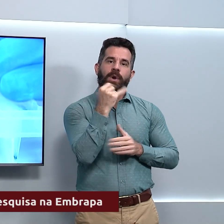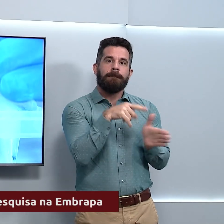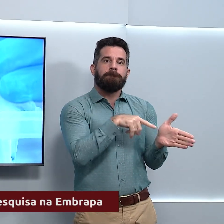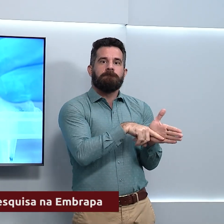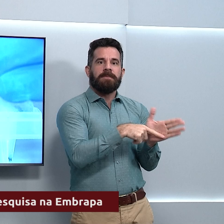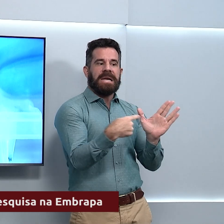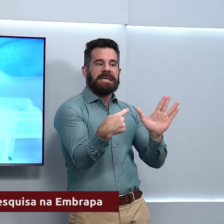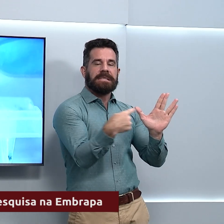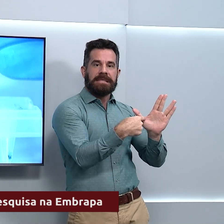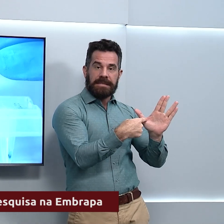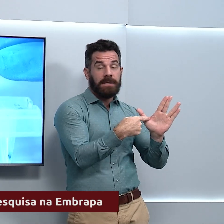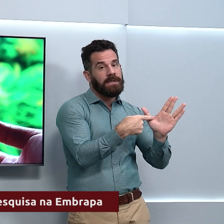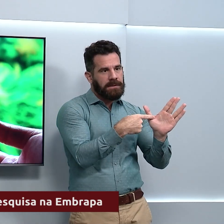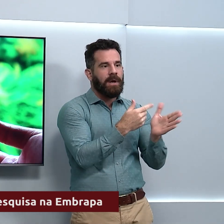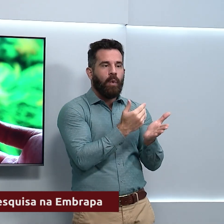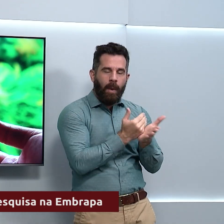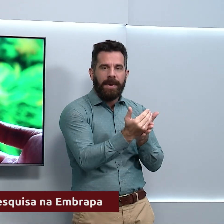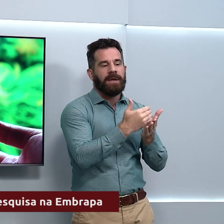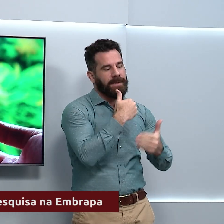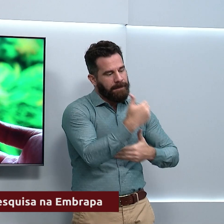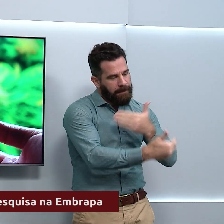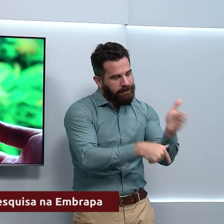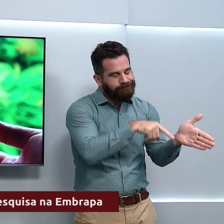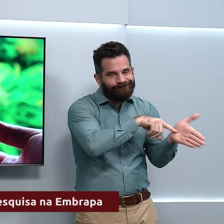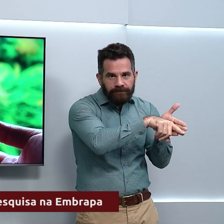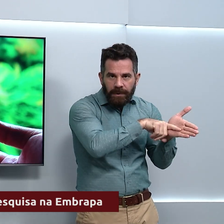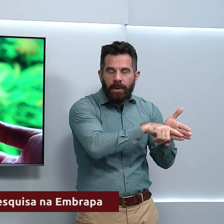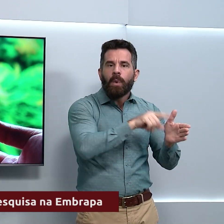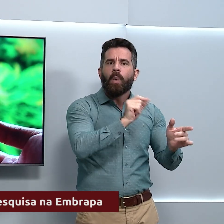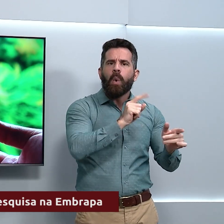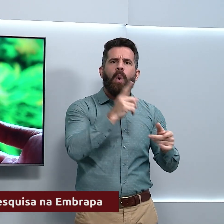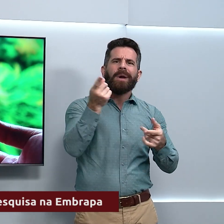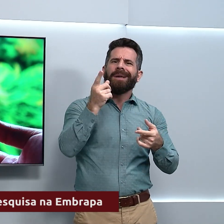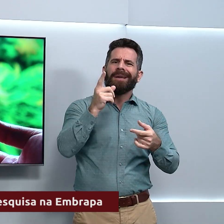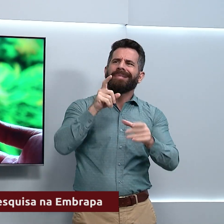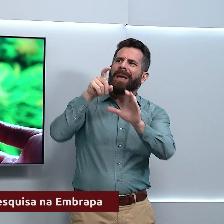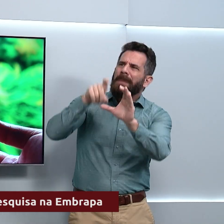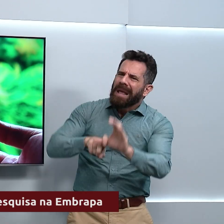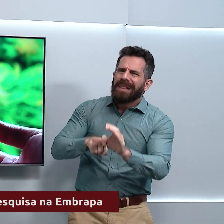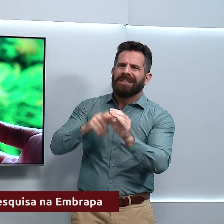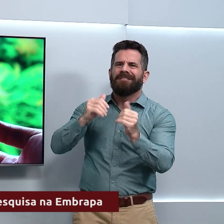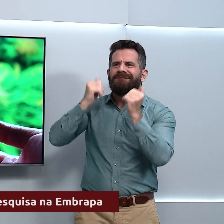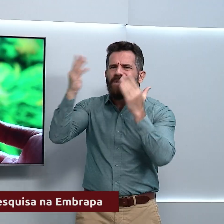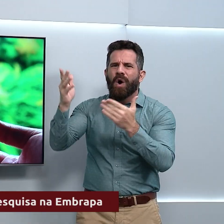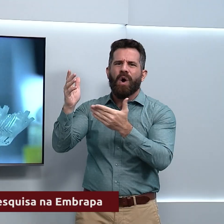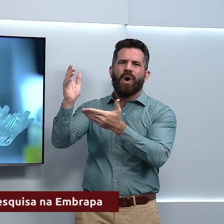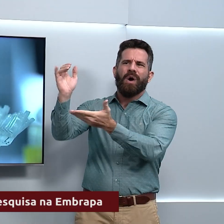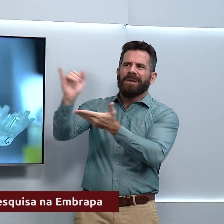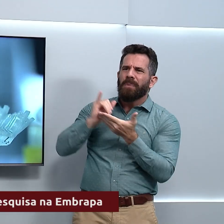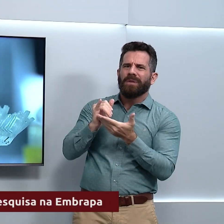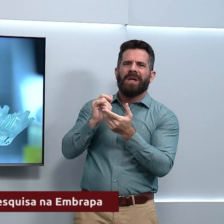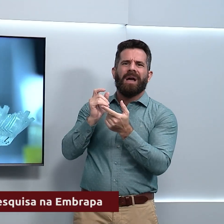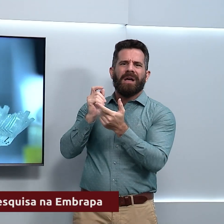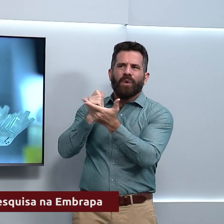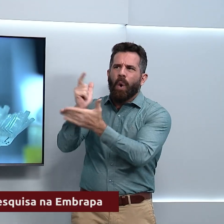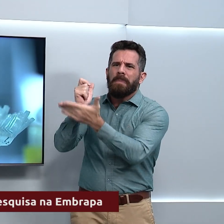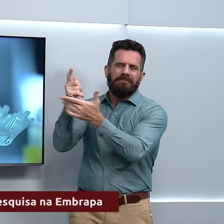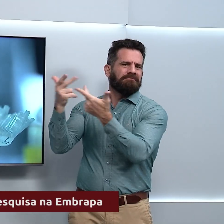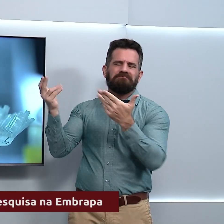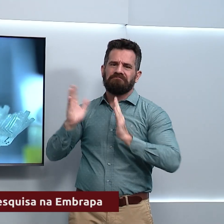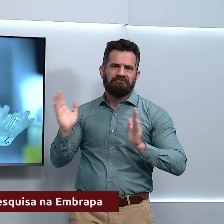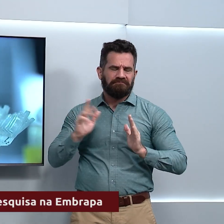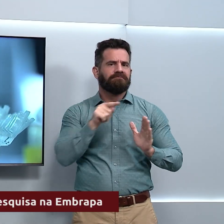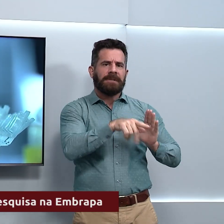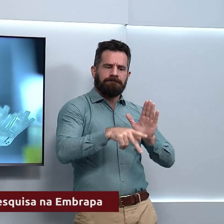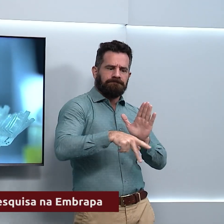um dos objetivos a redução da dependência de itens importados. Estudos sobre esse